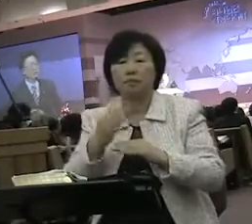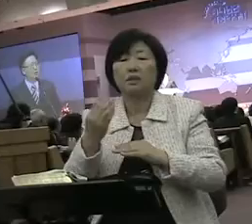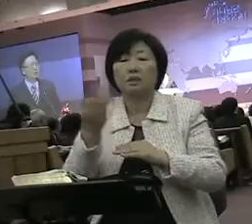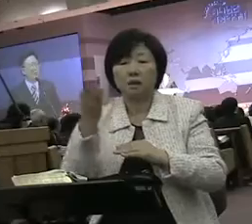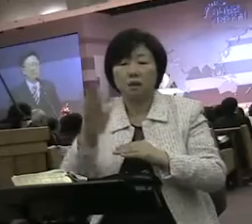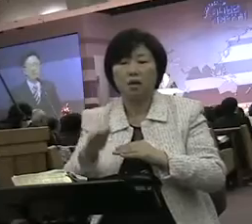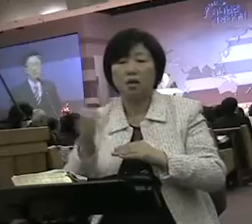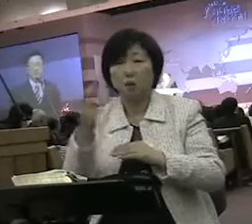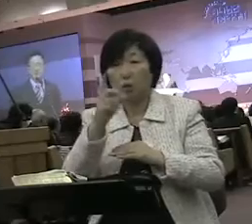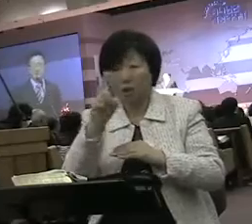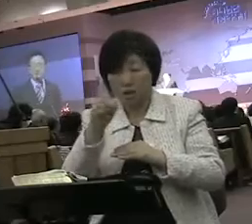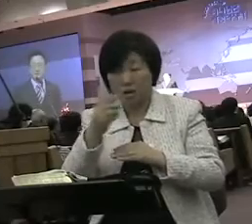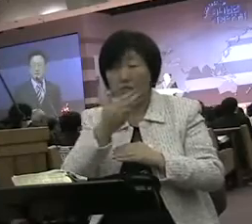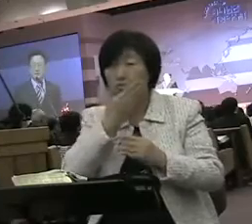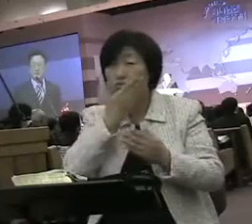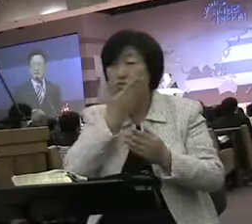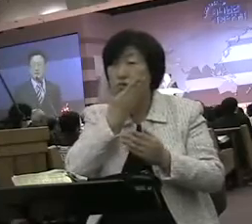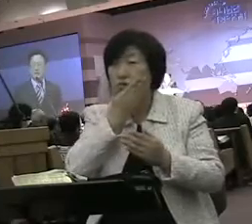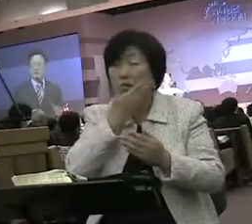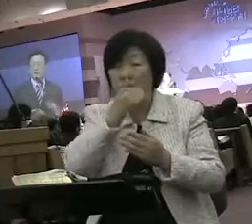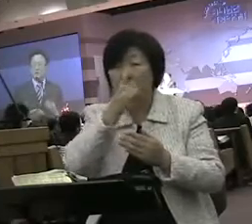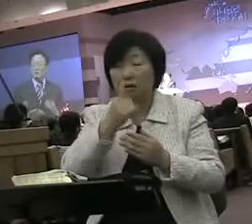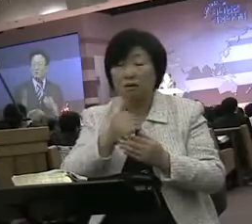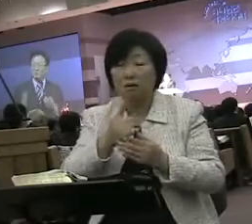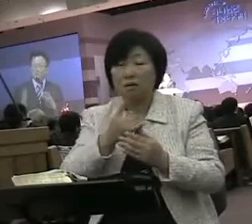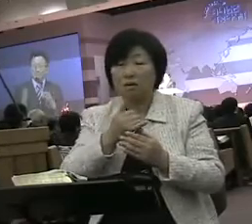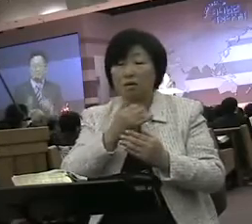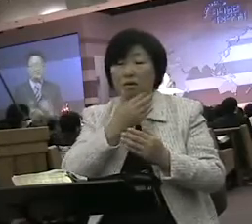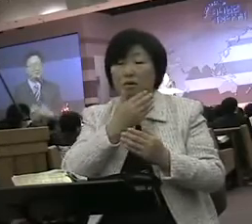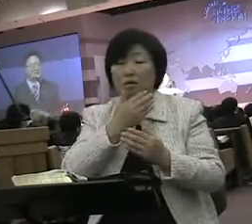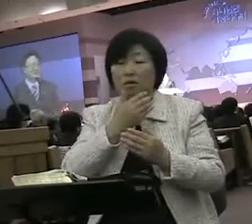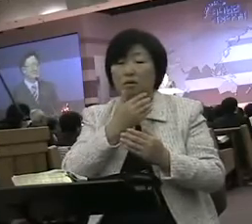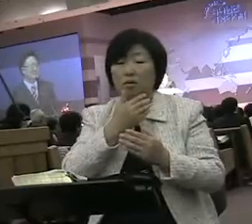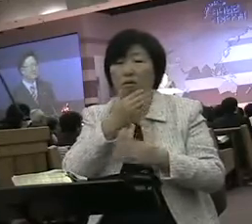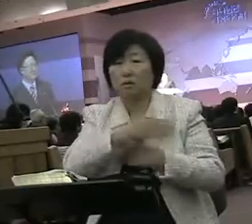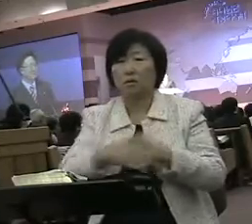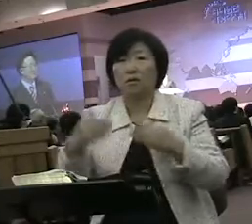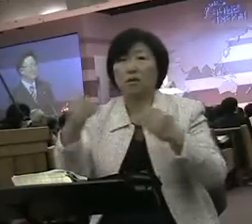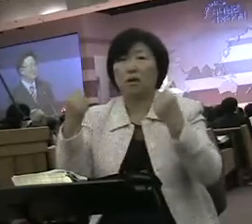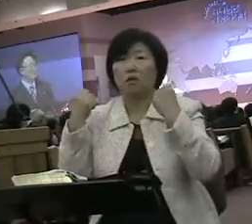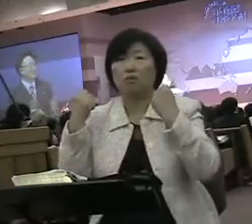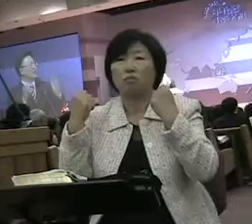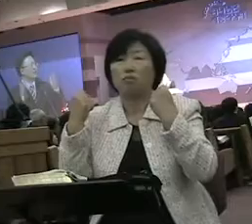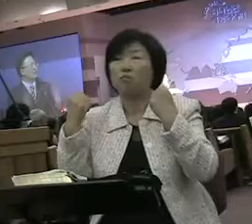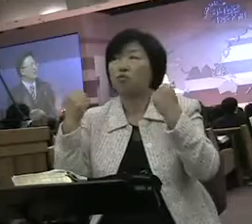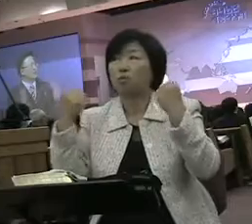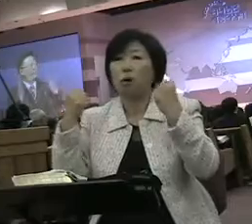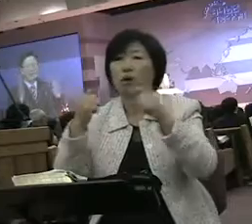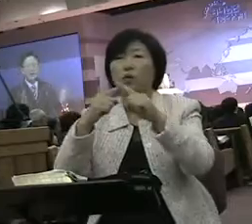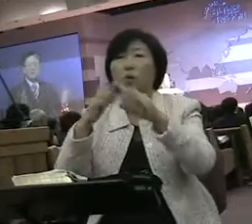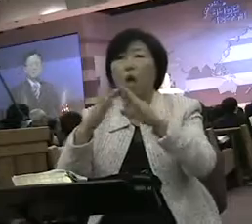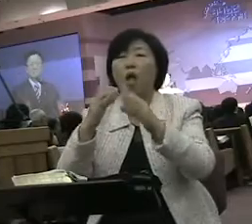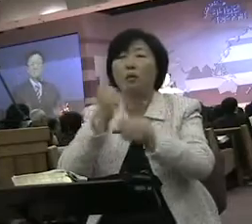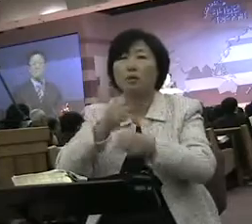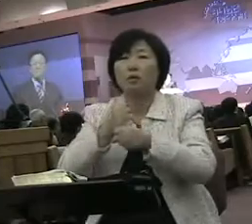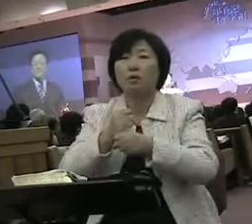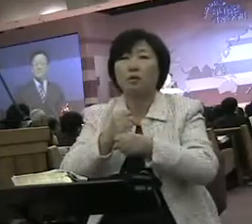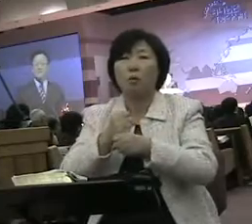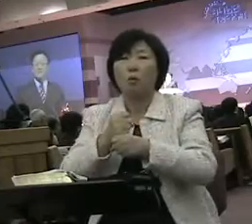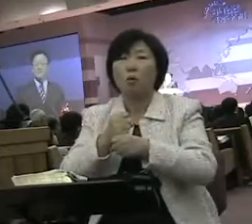여러분, 또 하나 중요한 것이 있습니다. 건강한 교회를 만들었습니다. 건강한 교회 for what?